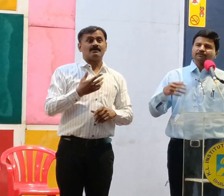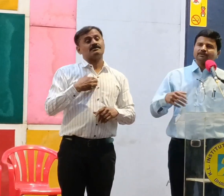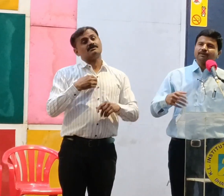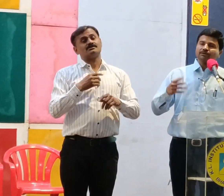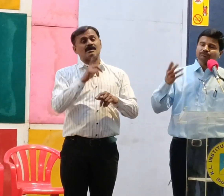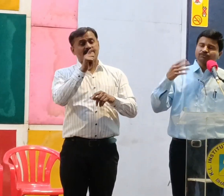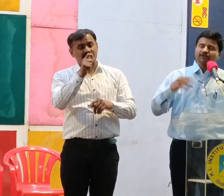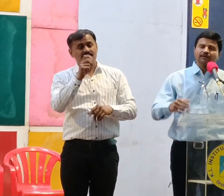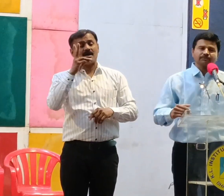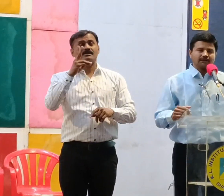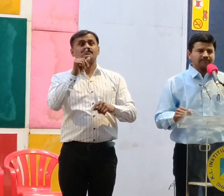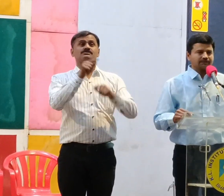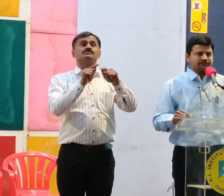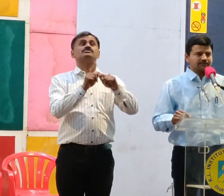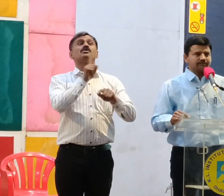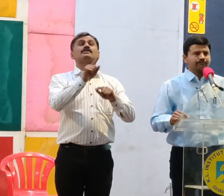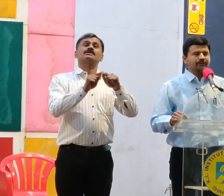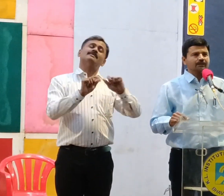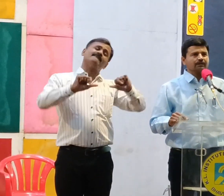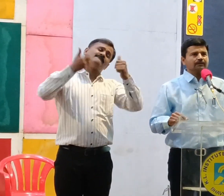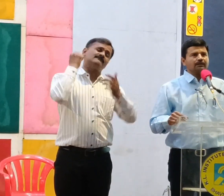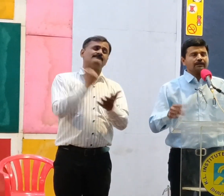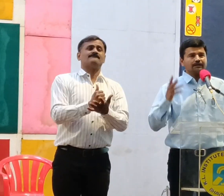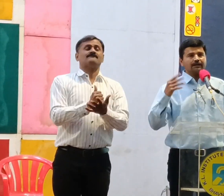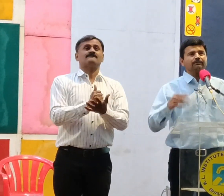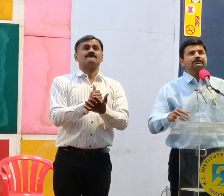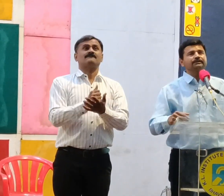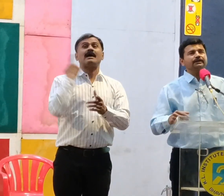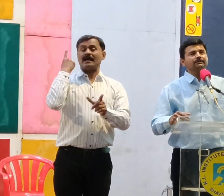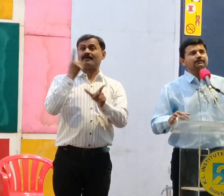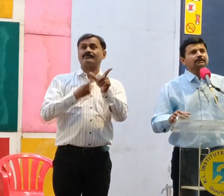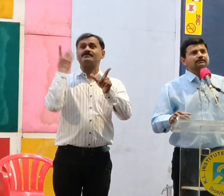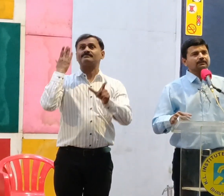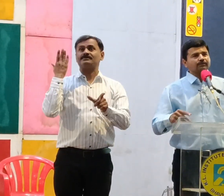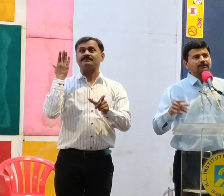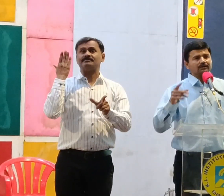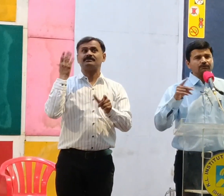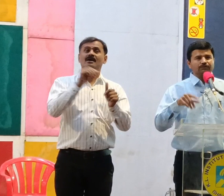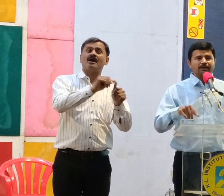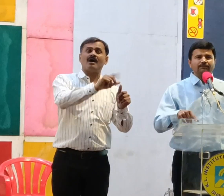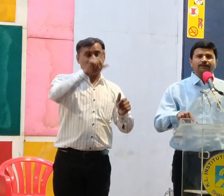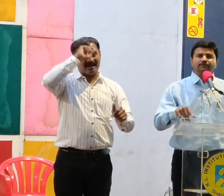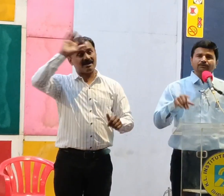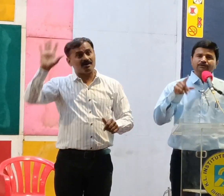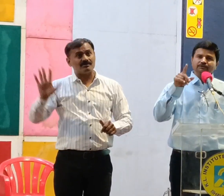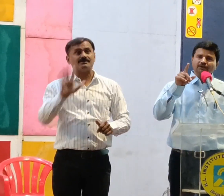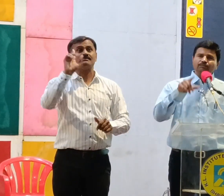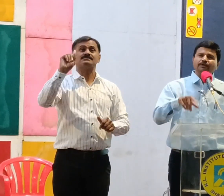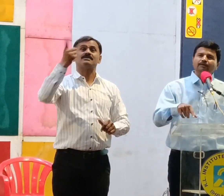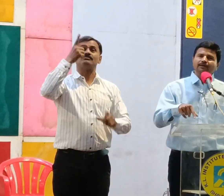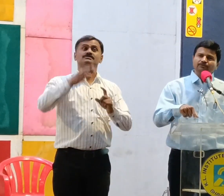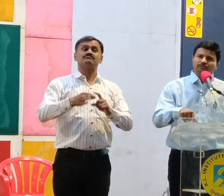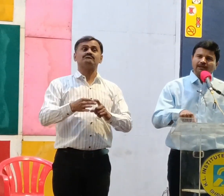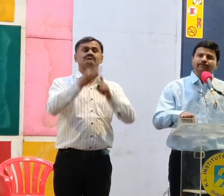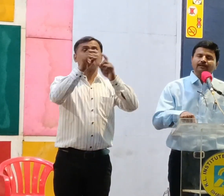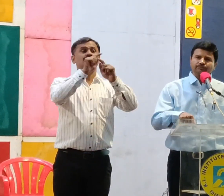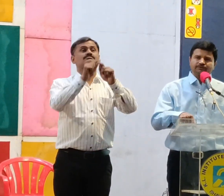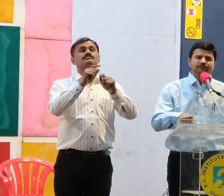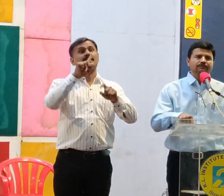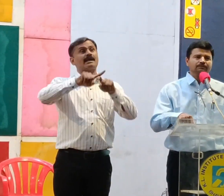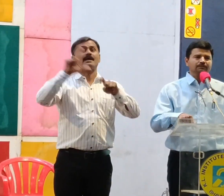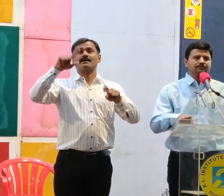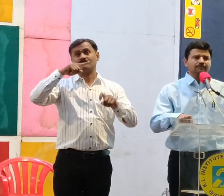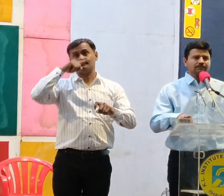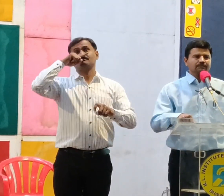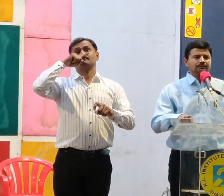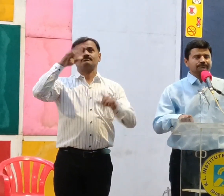અમારું 10 અને 12 100% પરિણામ આવશે, અને ગયા વર્ષે સમગ્ર ગુજરાતમાં સૌથી સારું પરિણામ આ સ્કૂલ લાવીને આવ્યું છે.